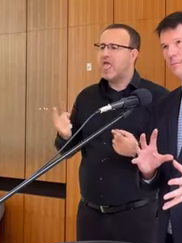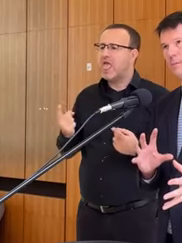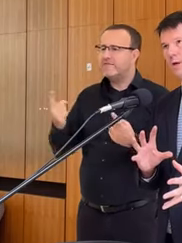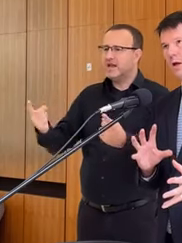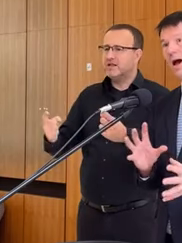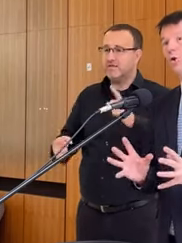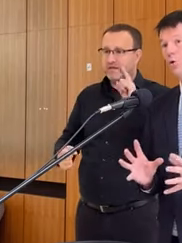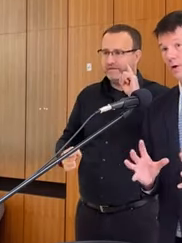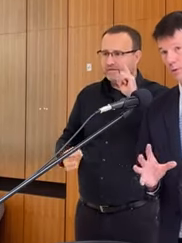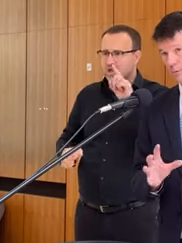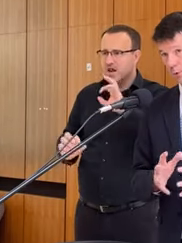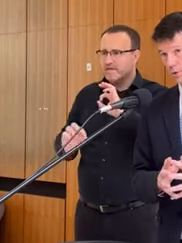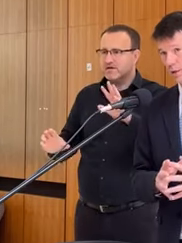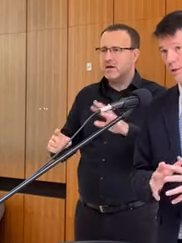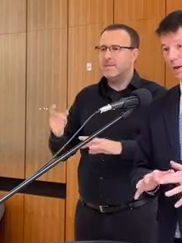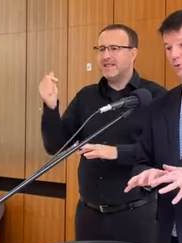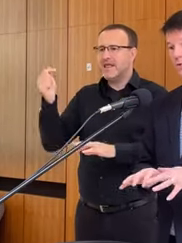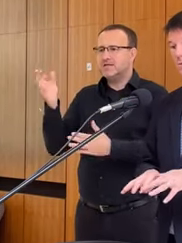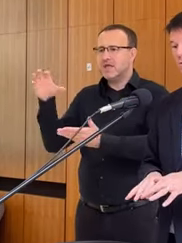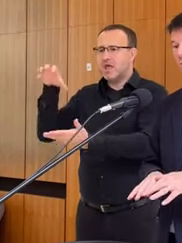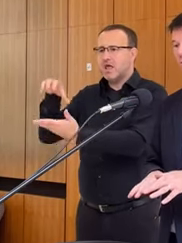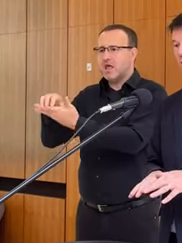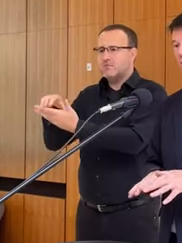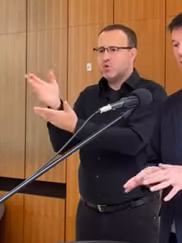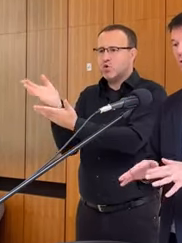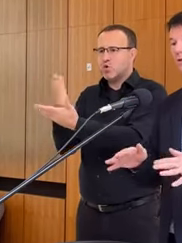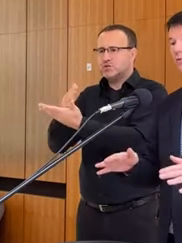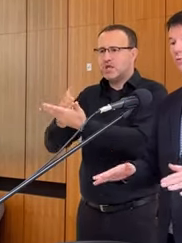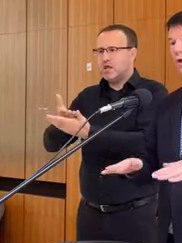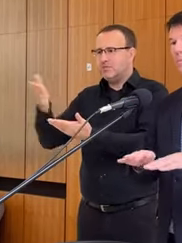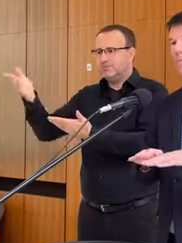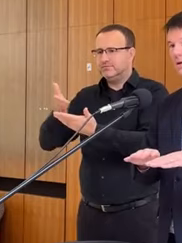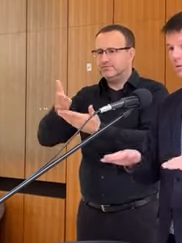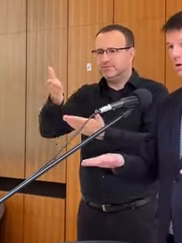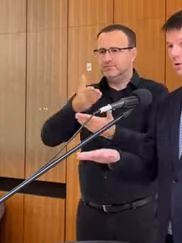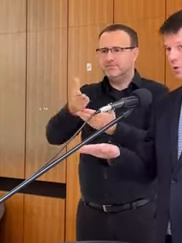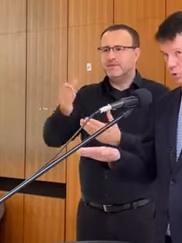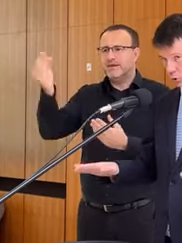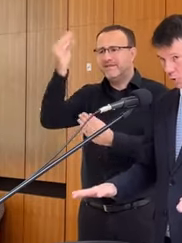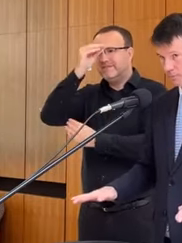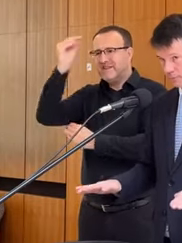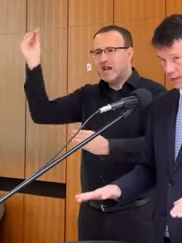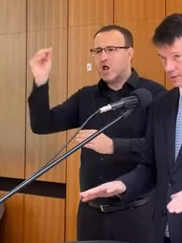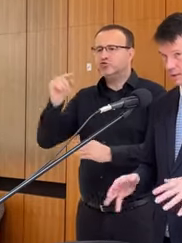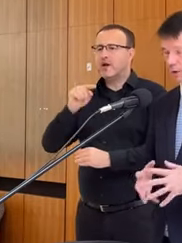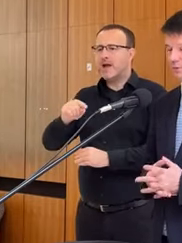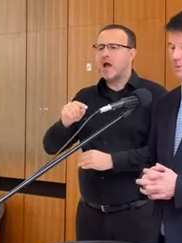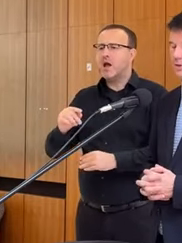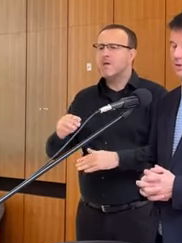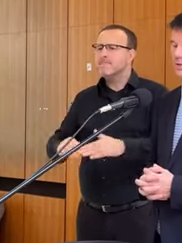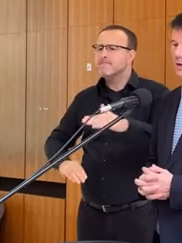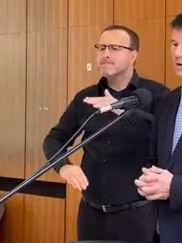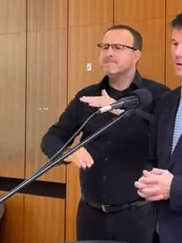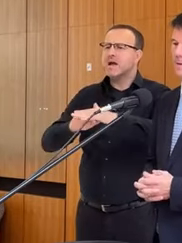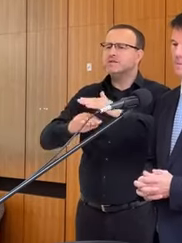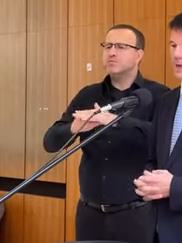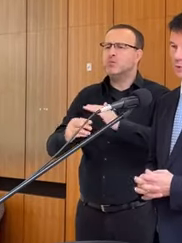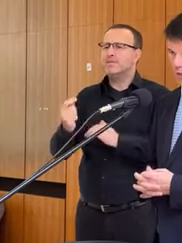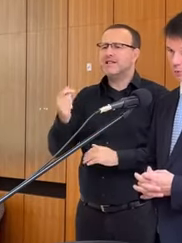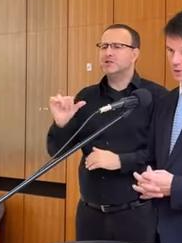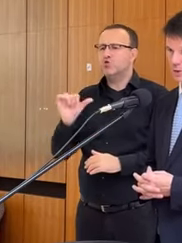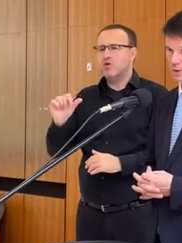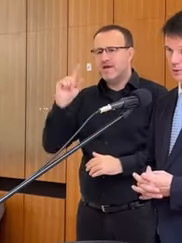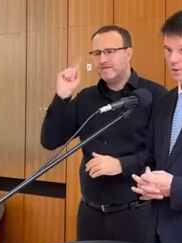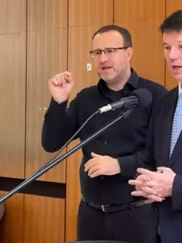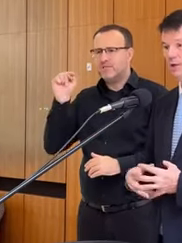dokázali alokovať tie prostriedky, pretože samozrejme vyhláška definuje maximálny strop financií, ktoré vieme dneska dať